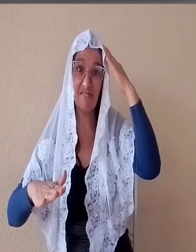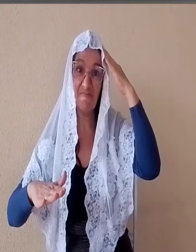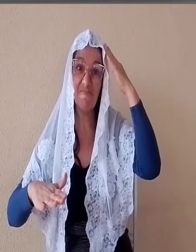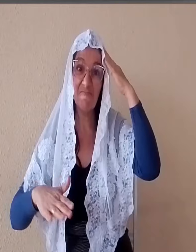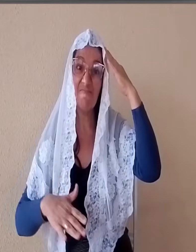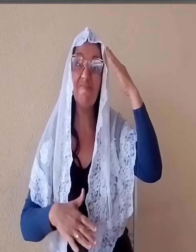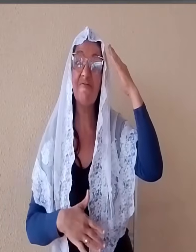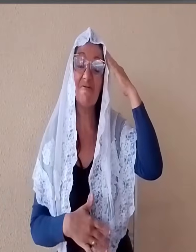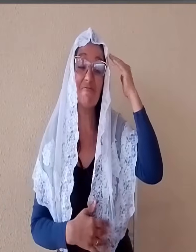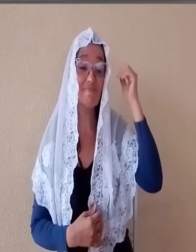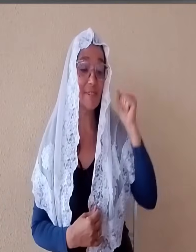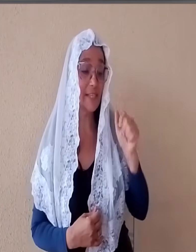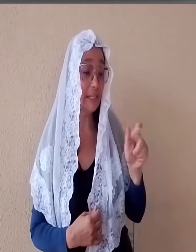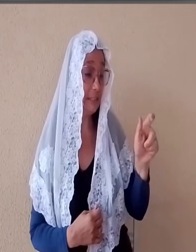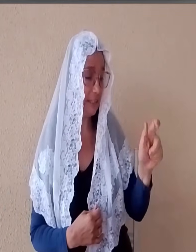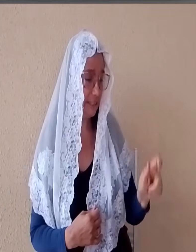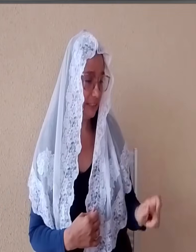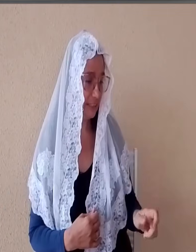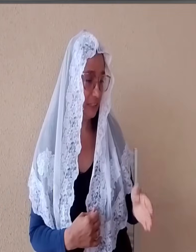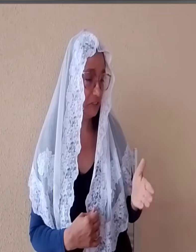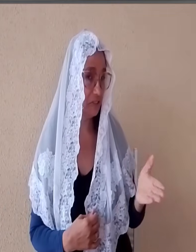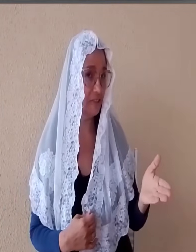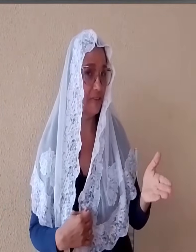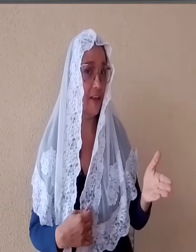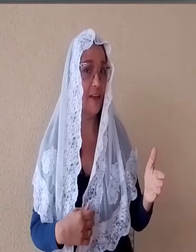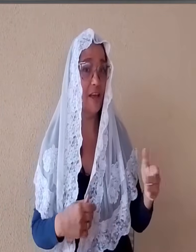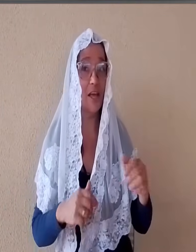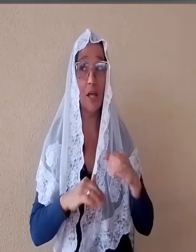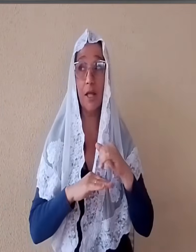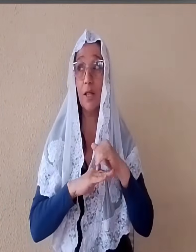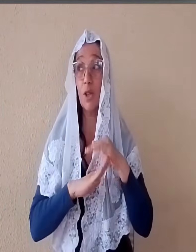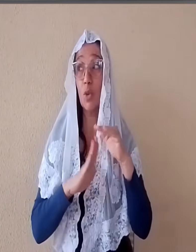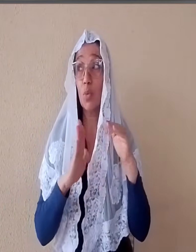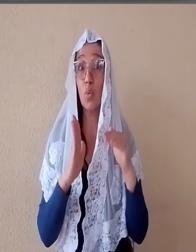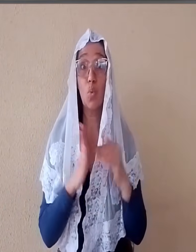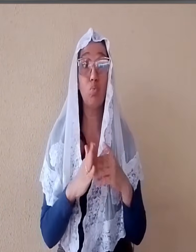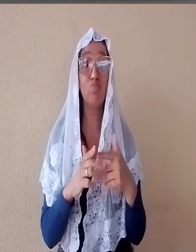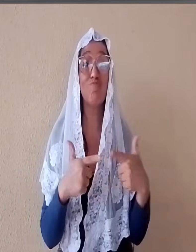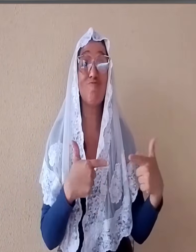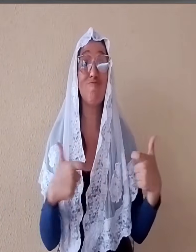eu sou contigo. Bendito é o nome do Senhor. E aonde você colocar